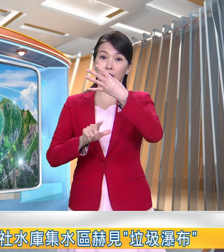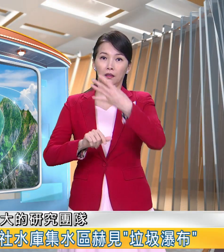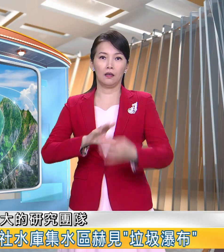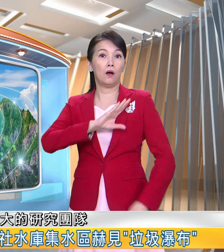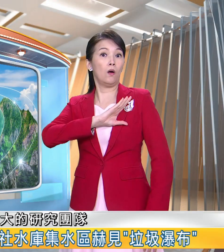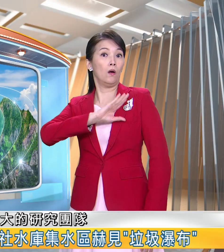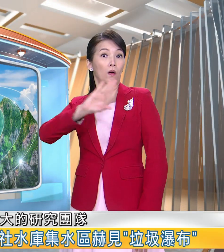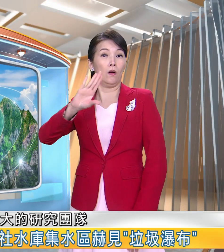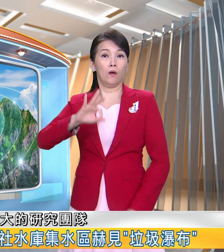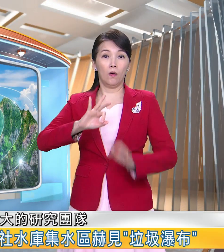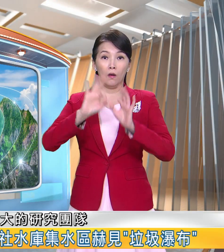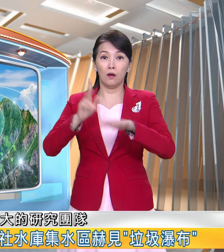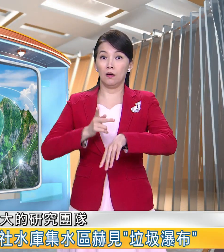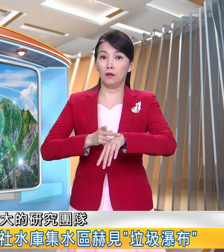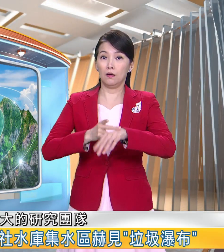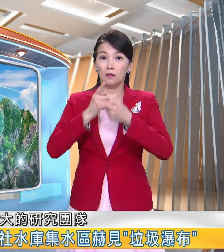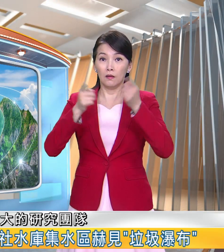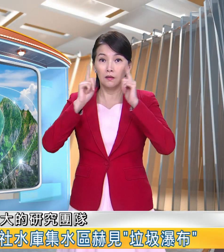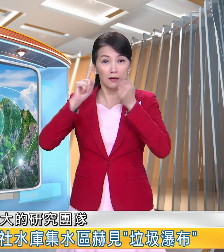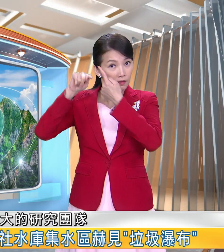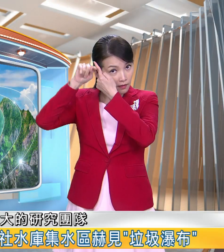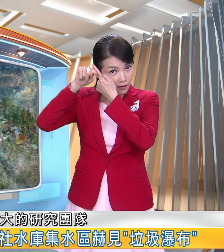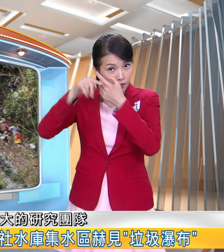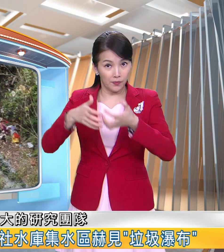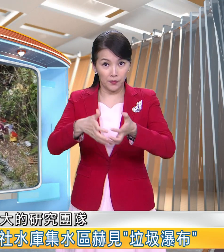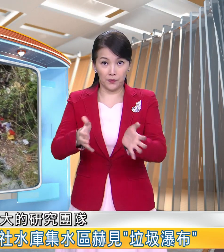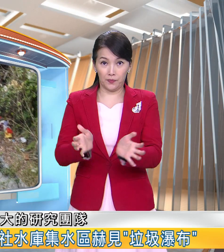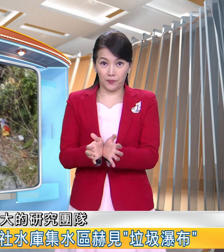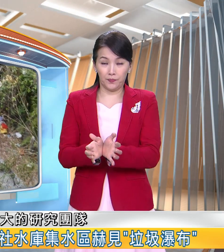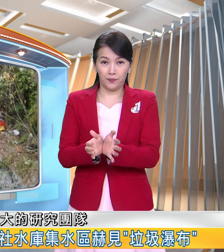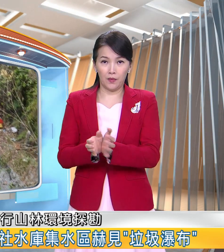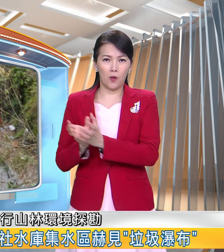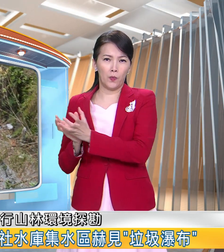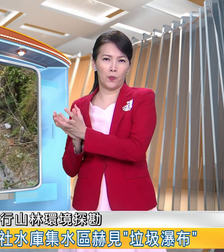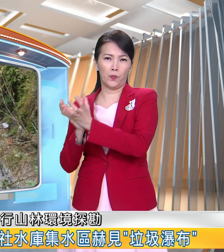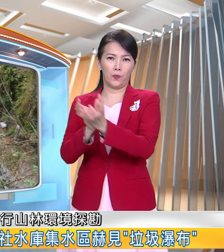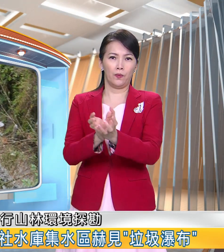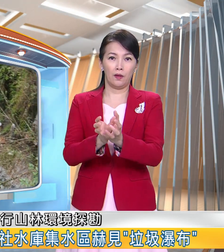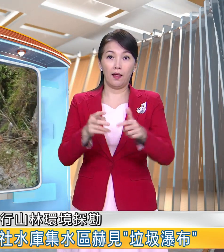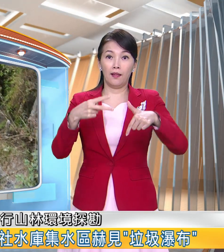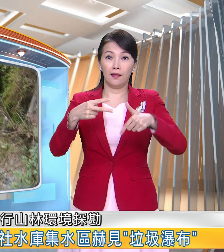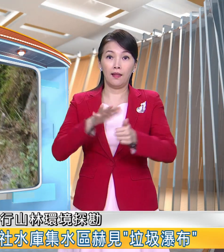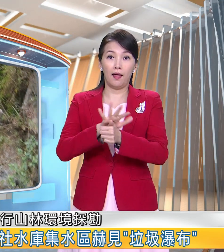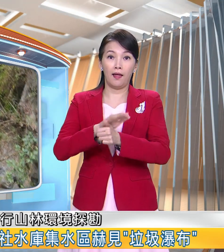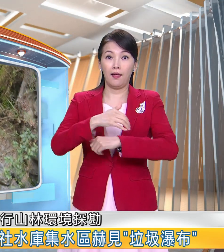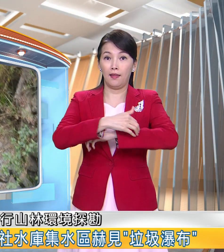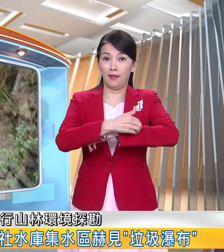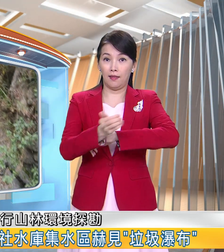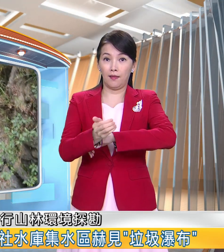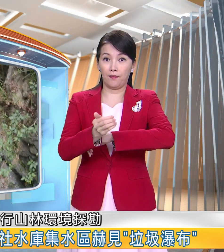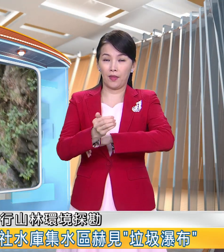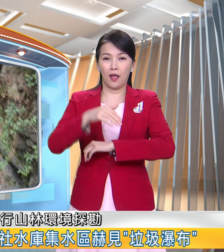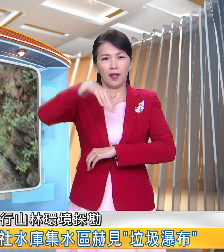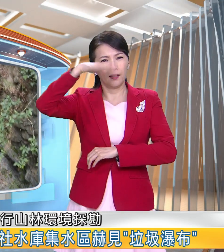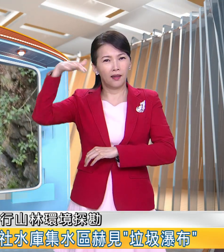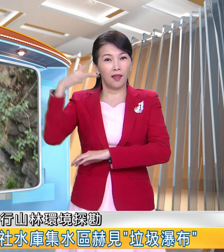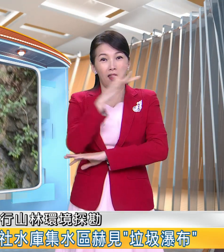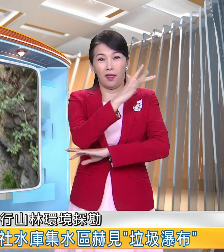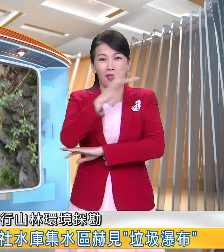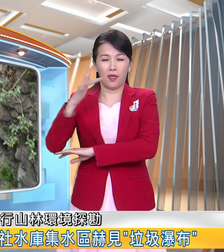上个月，宏光科大的研究团队前往仁爱乡进行山林环境探勘，